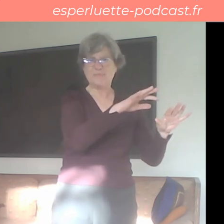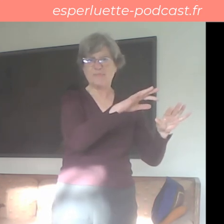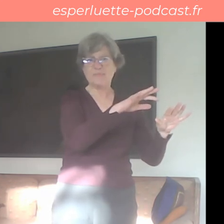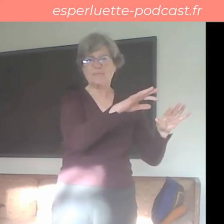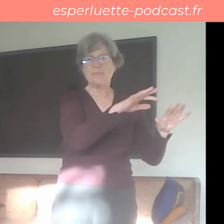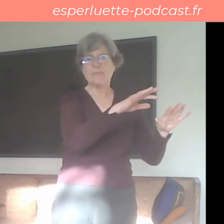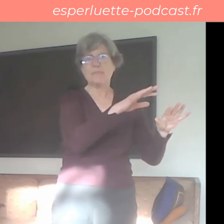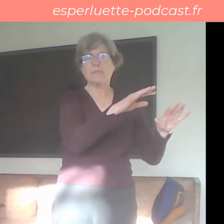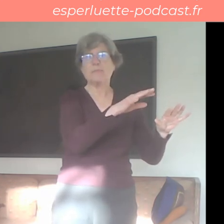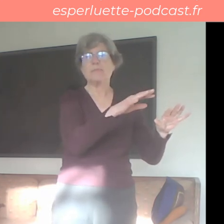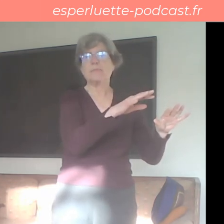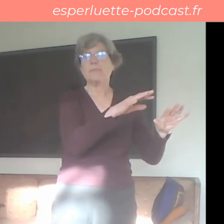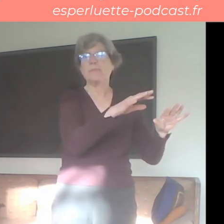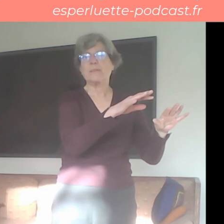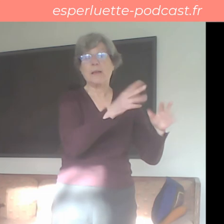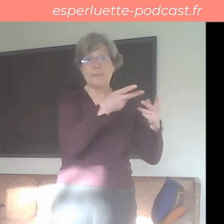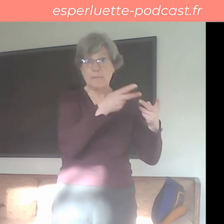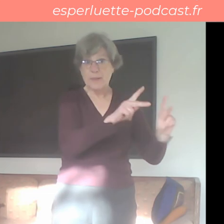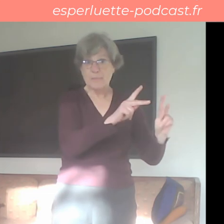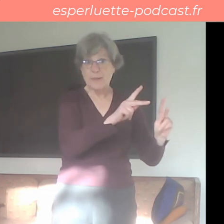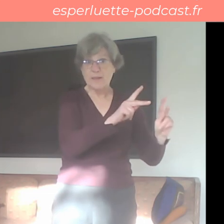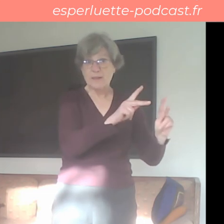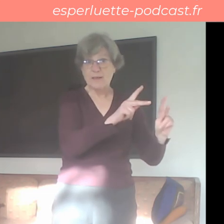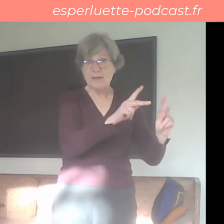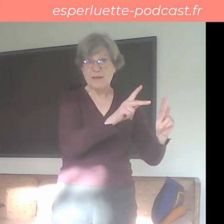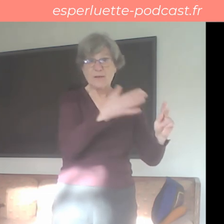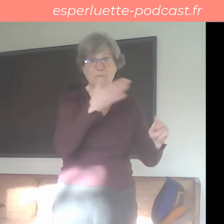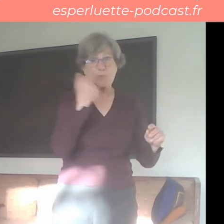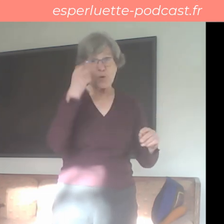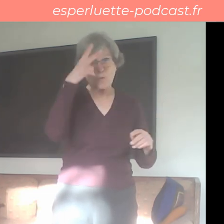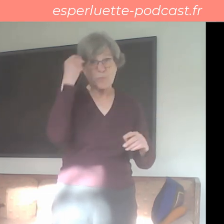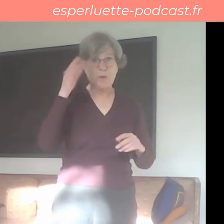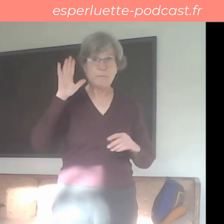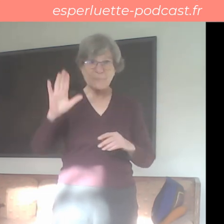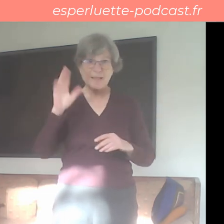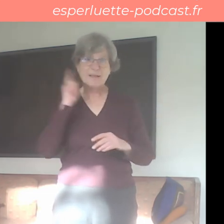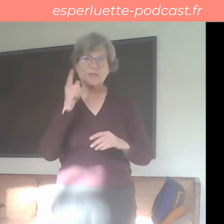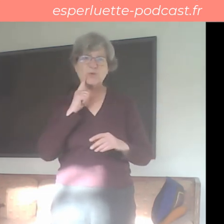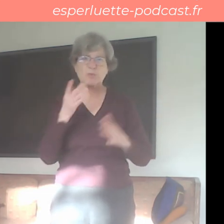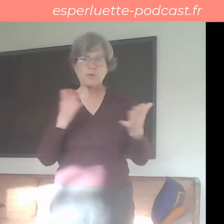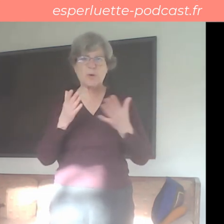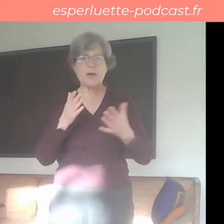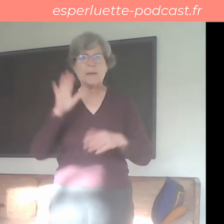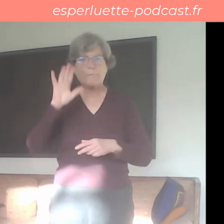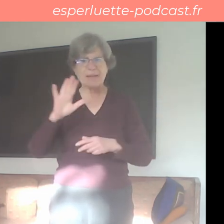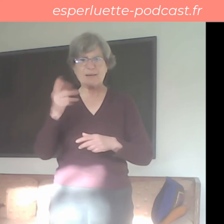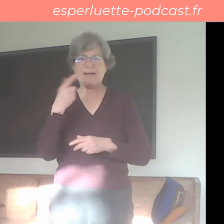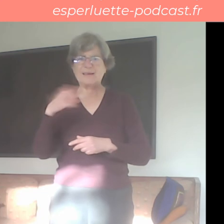On ne sait même pas qu'ils sont sourds d'ailleurs. L'art est probablement un des ponts les plus riches entre, alors là pour le coup, entre le monde